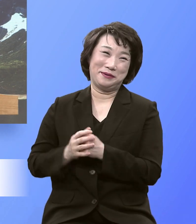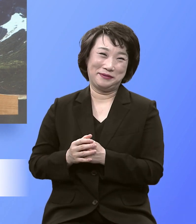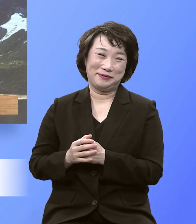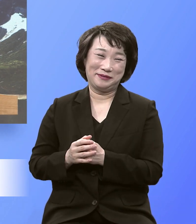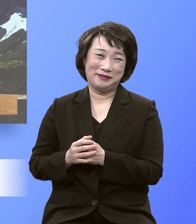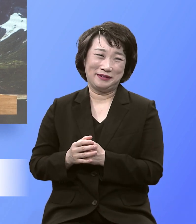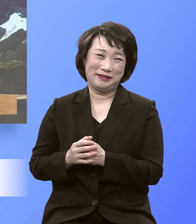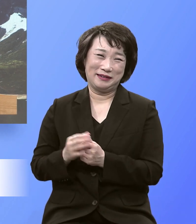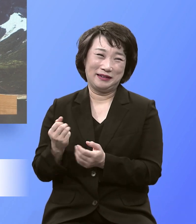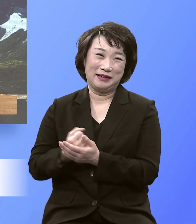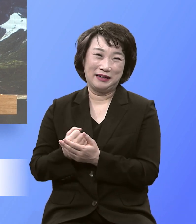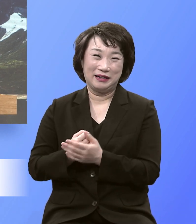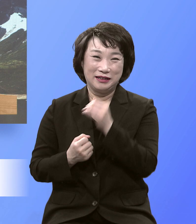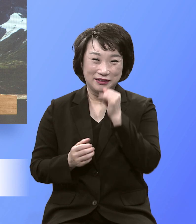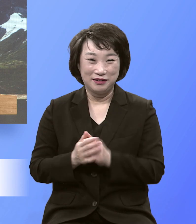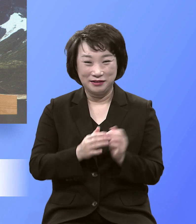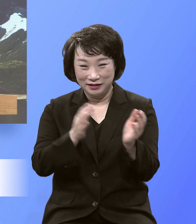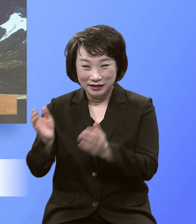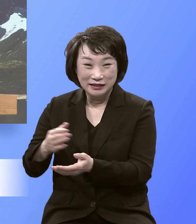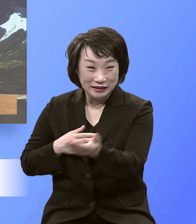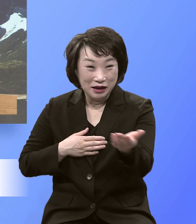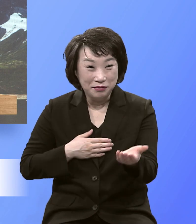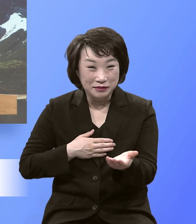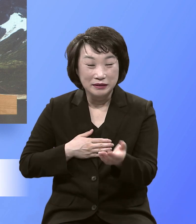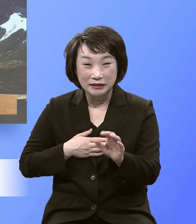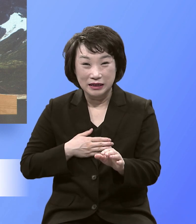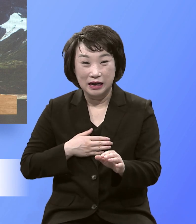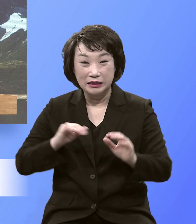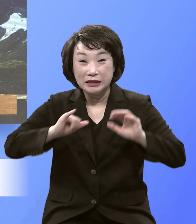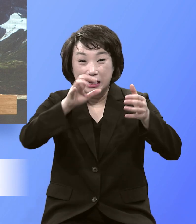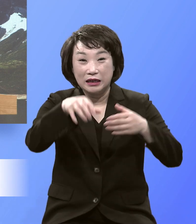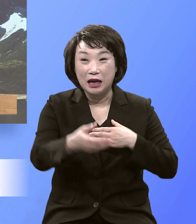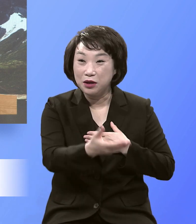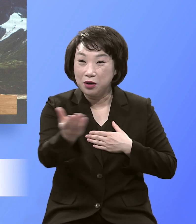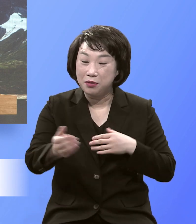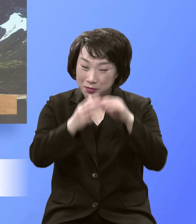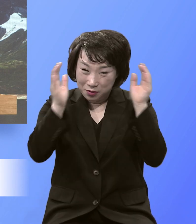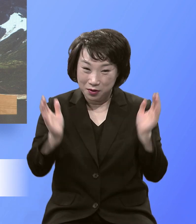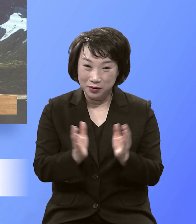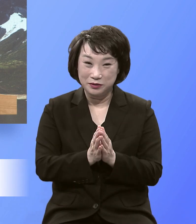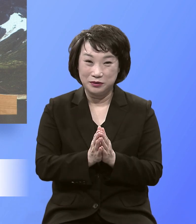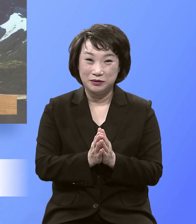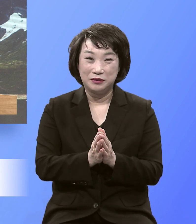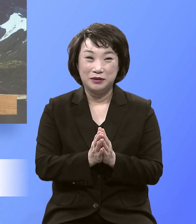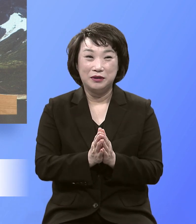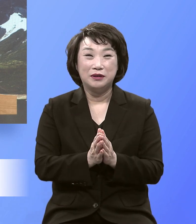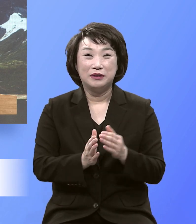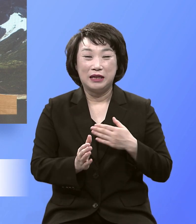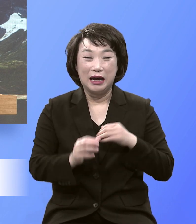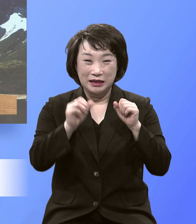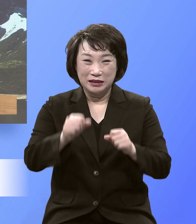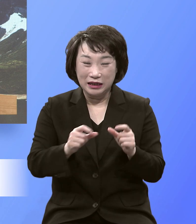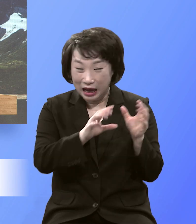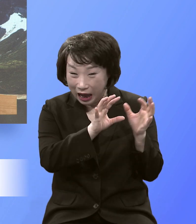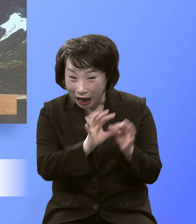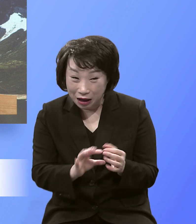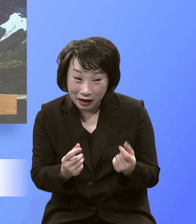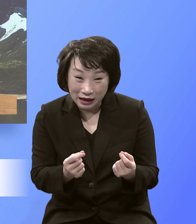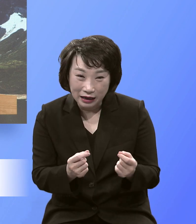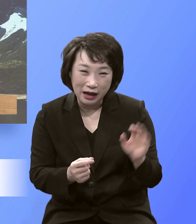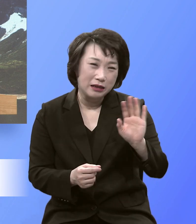사랑하는 연세가족이요. 세상은 여러분들이 다 우리 집 같지만 어느 날인가 그 집